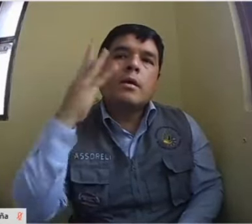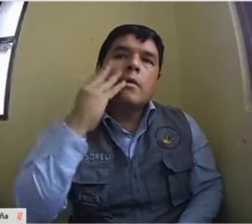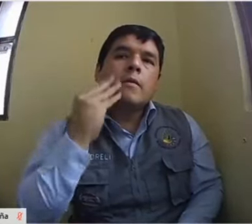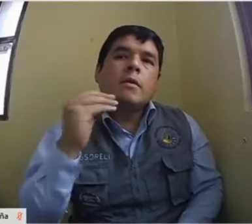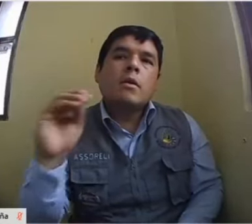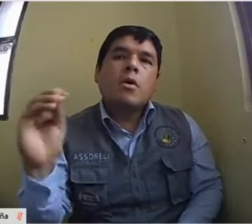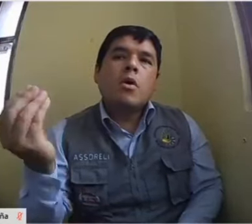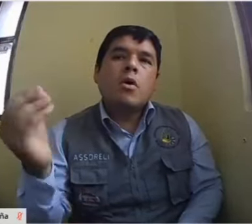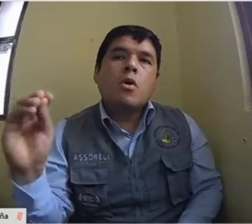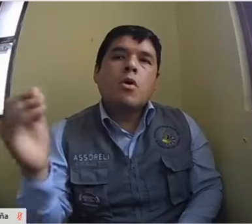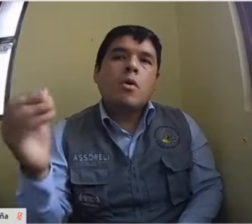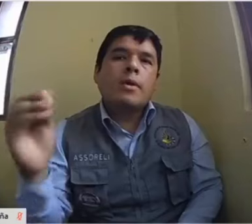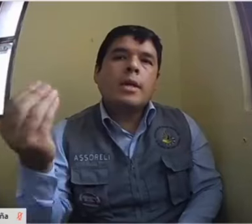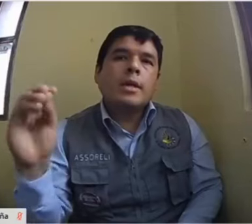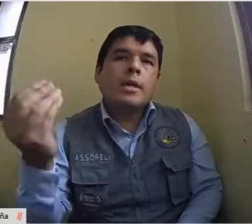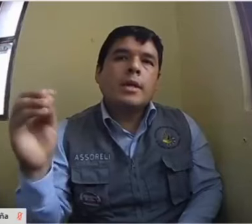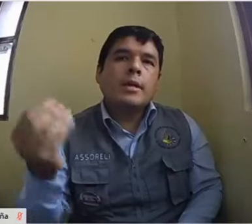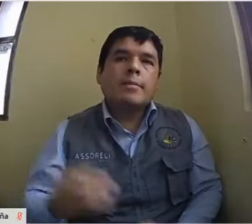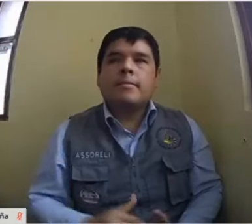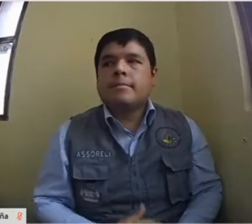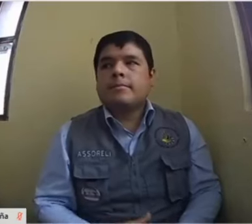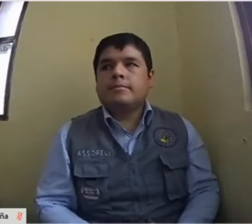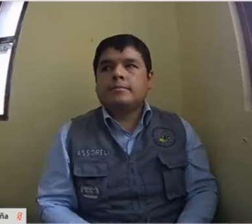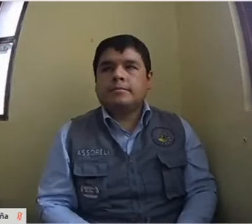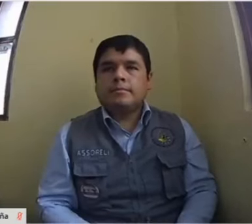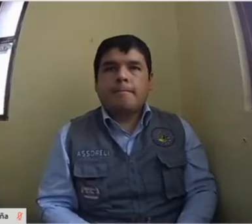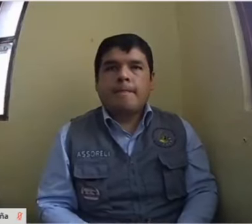o esa seña también se aplica para joven.